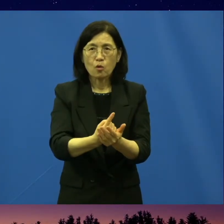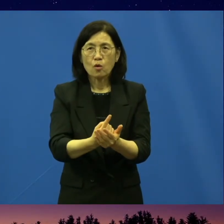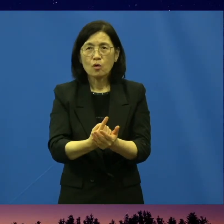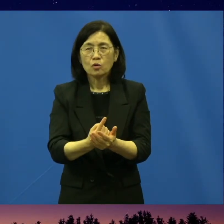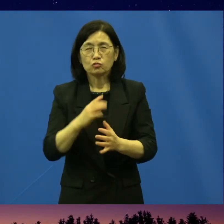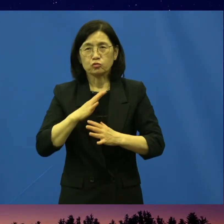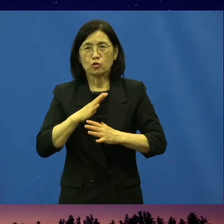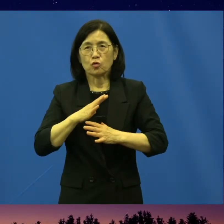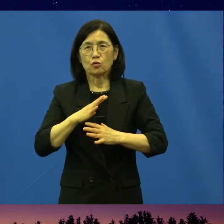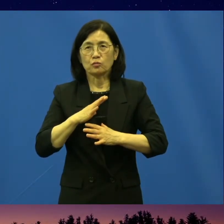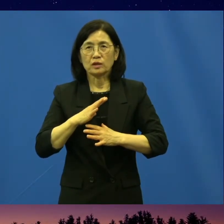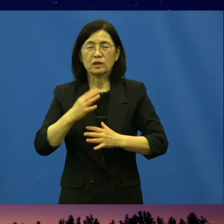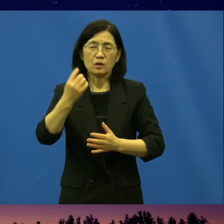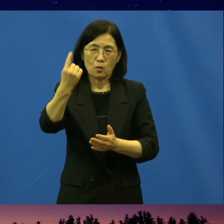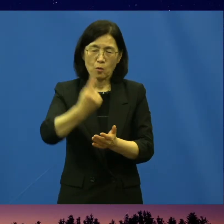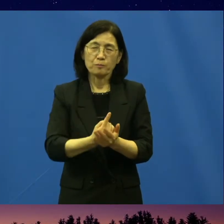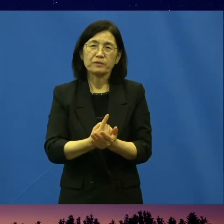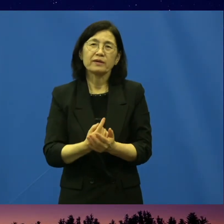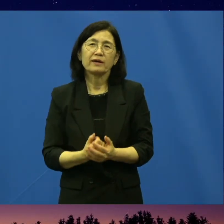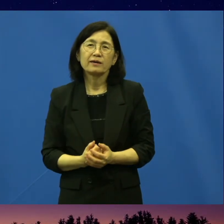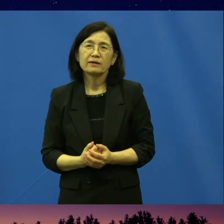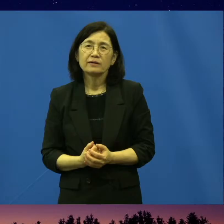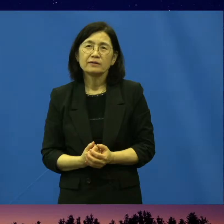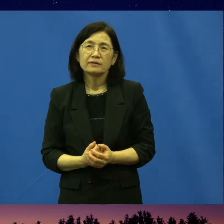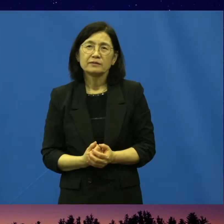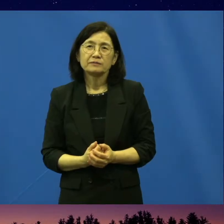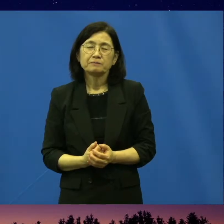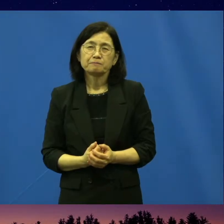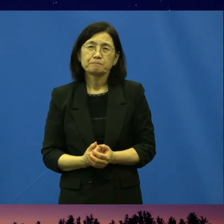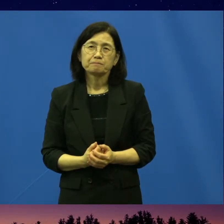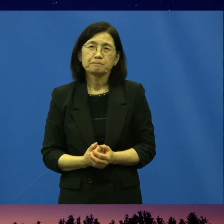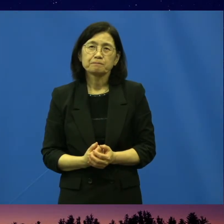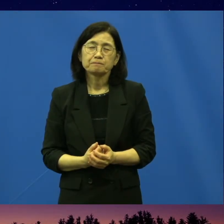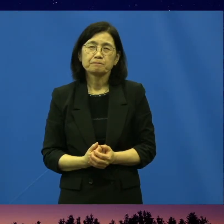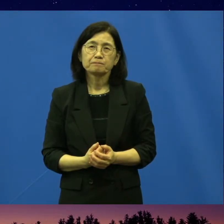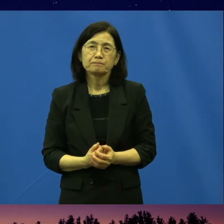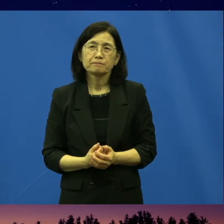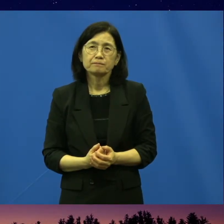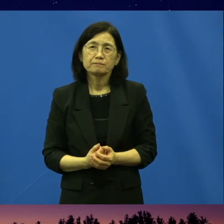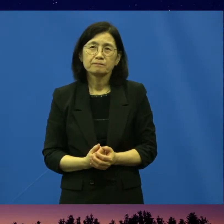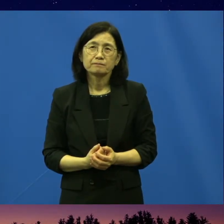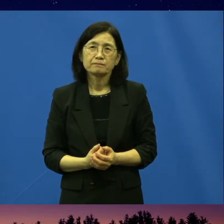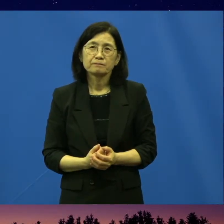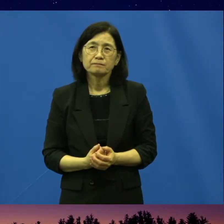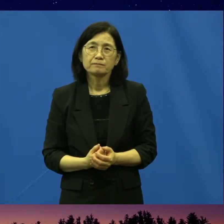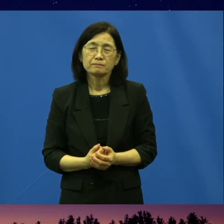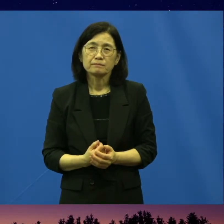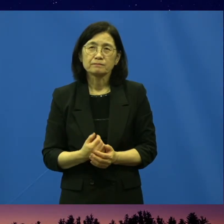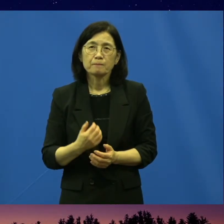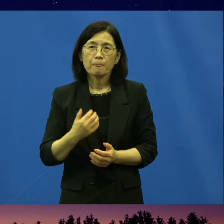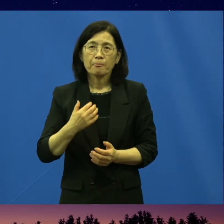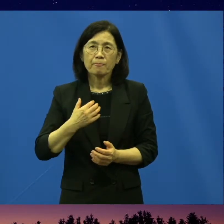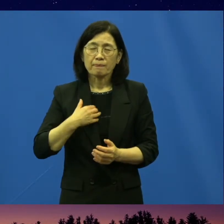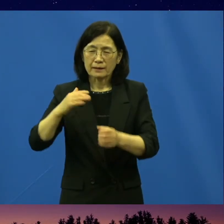있어도 내가 소유하고 있어도 소용이 없어요. 그것을 죽음이 분리를 시켜버려요.